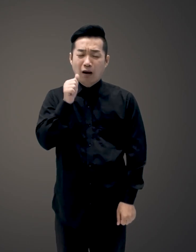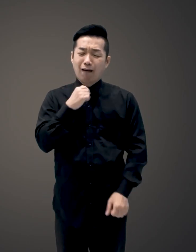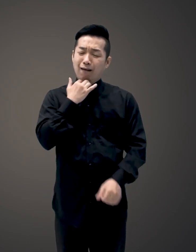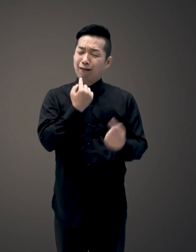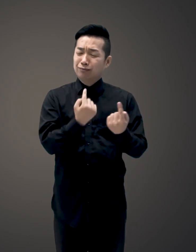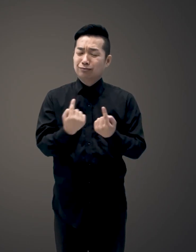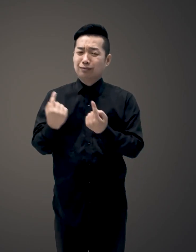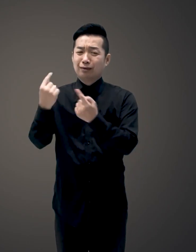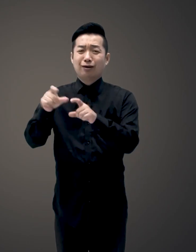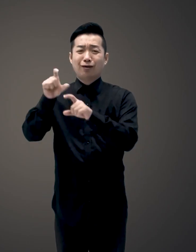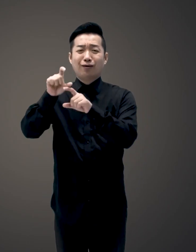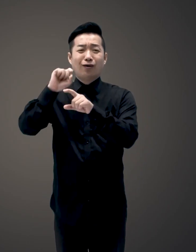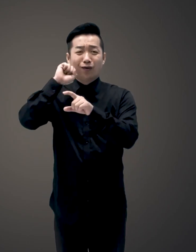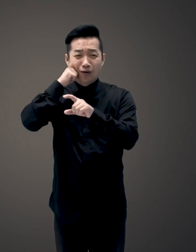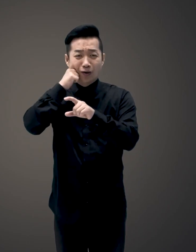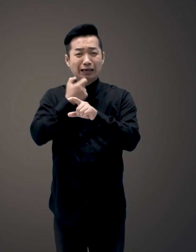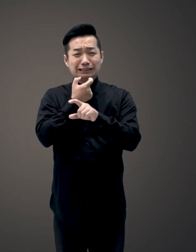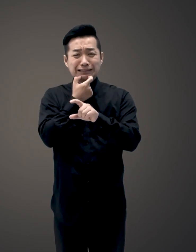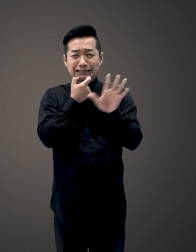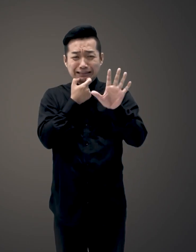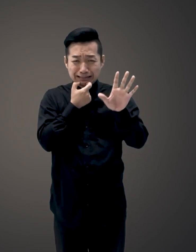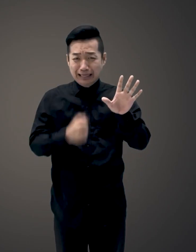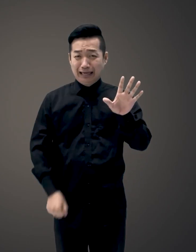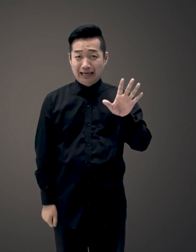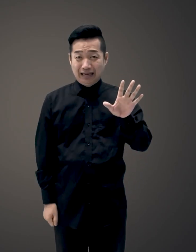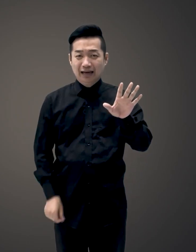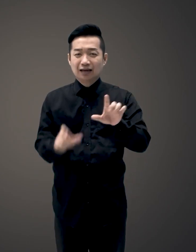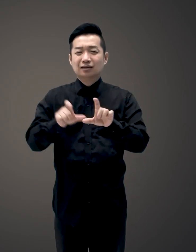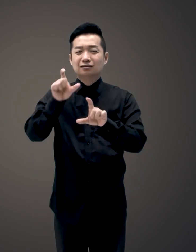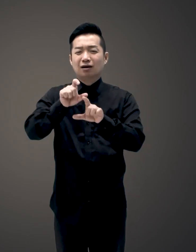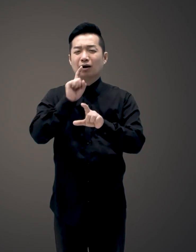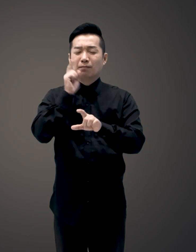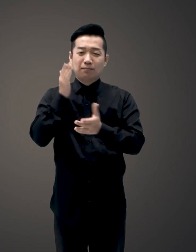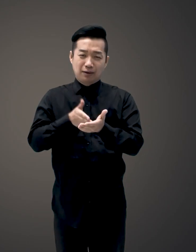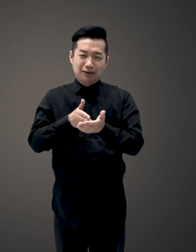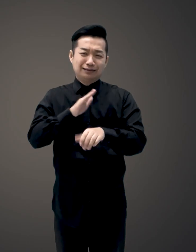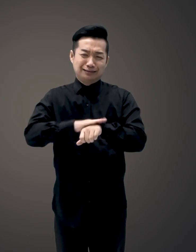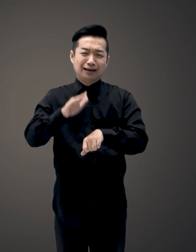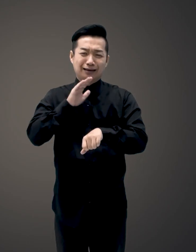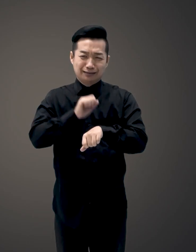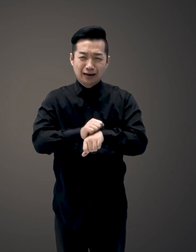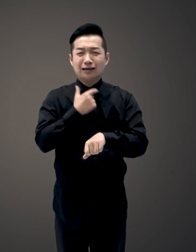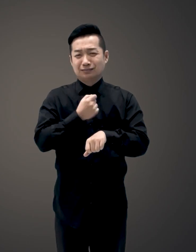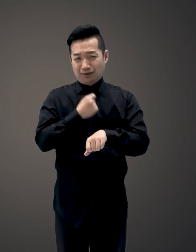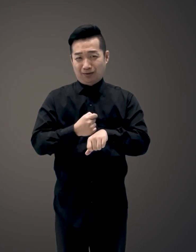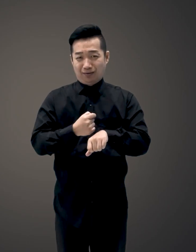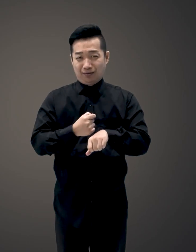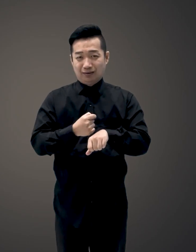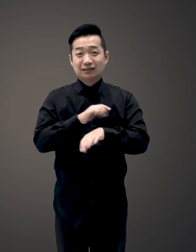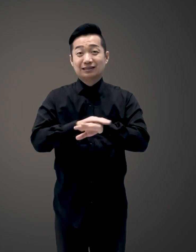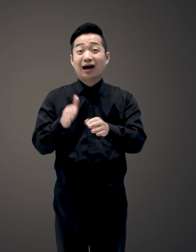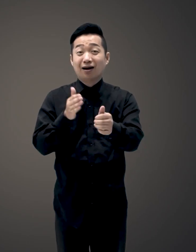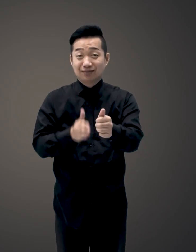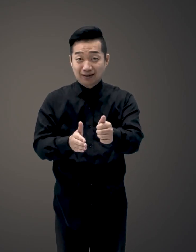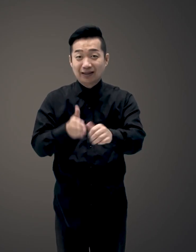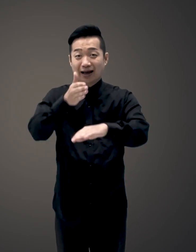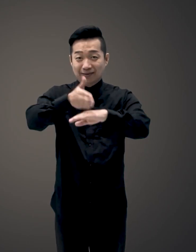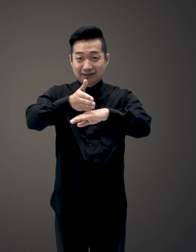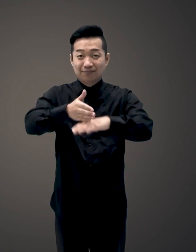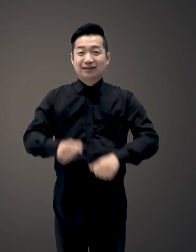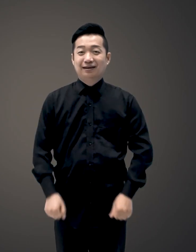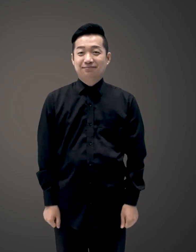갈수록 어려워지는데요. 싫어서 그런 건 아니고 더 잘하고 싶어서 그런 것 같아요. 아무쪼록 잘